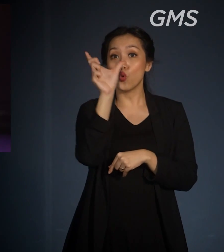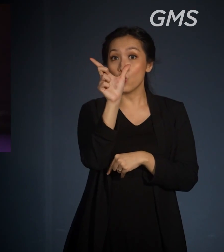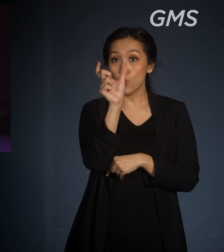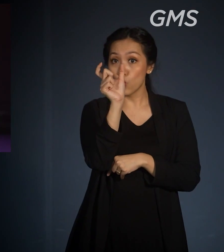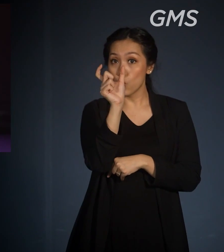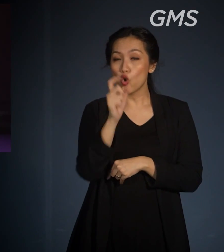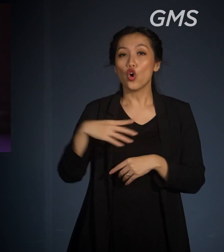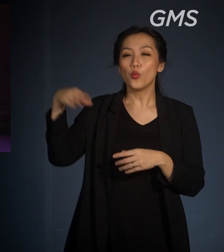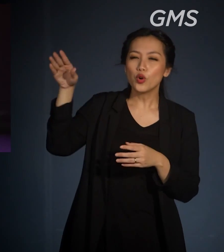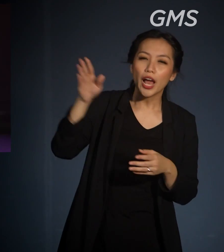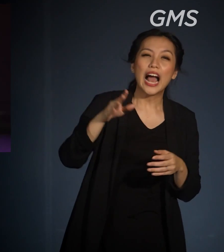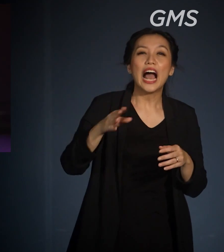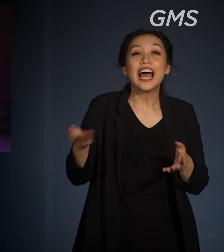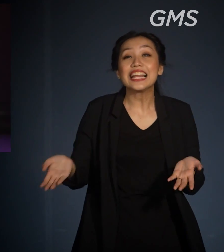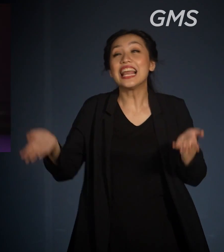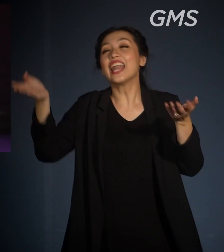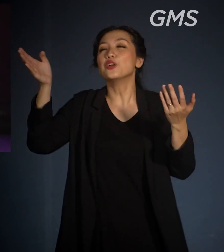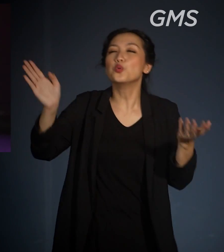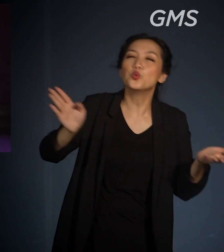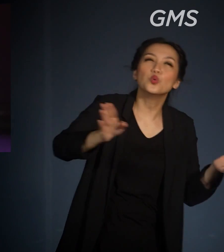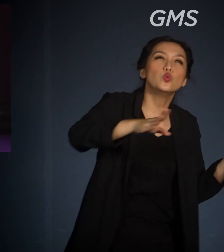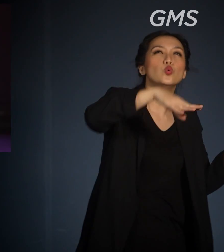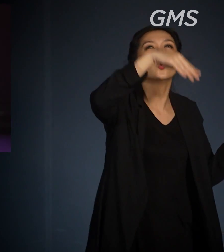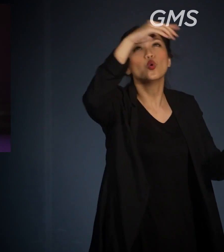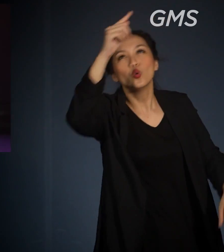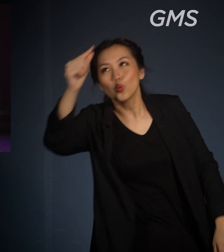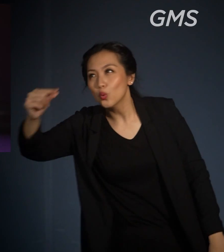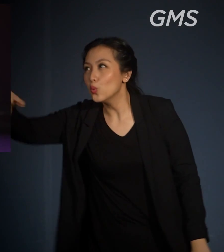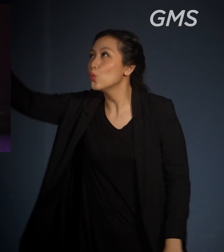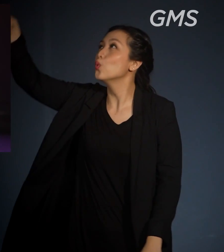ya, mudah diterpa angin. Sesuatu yang tidak punya bobot.